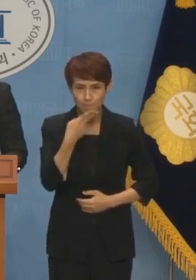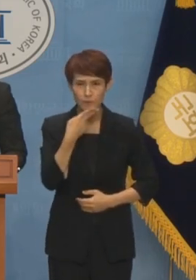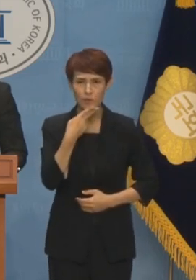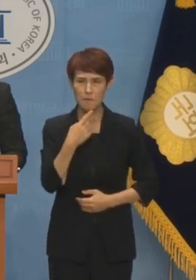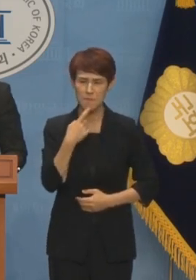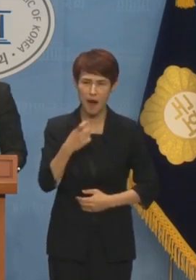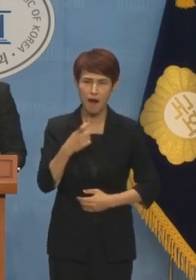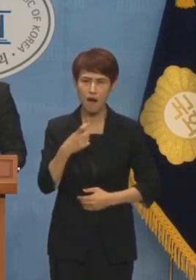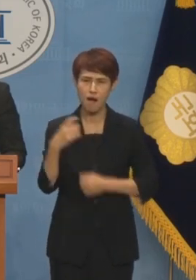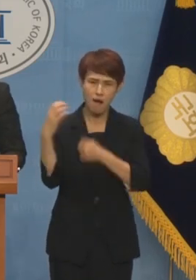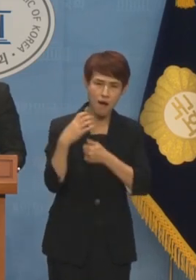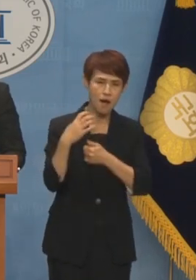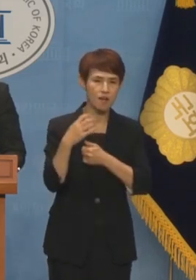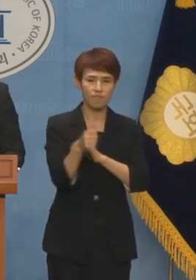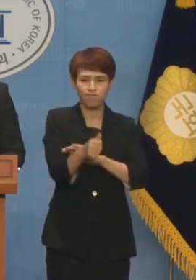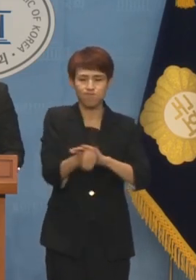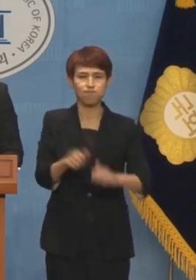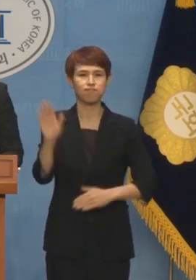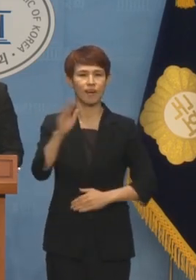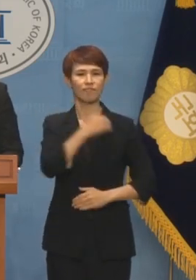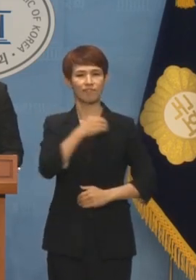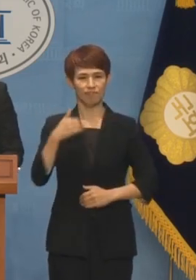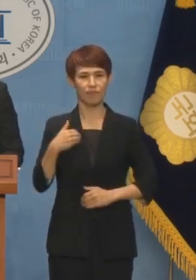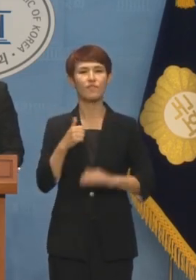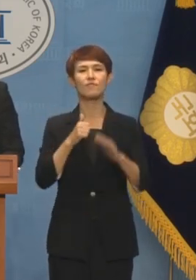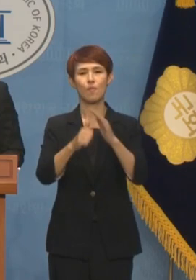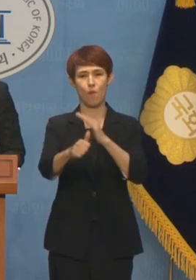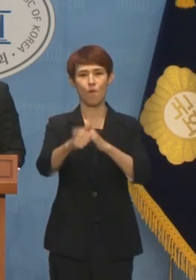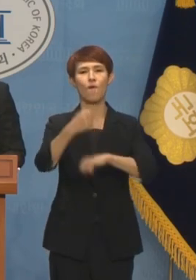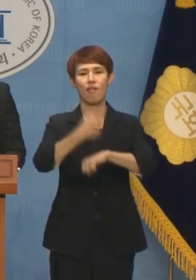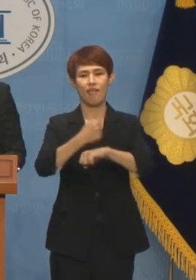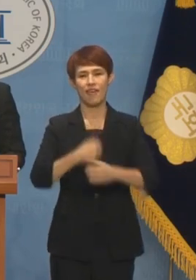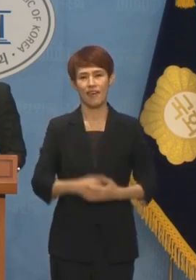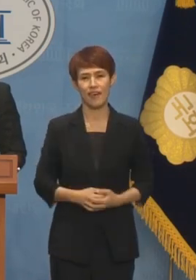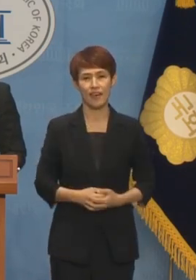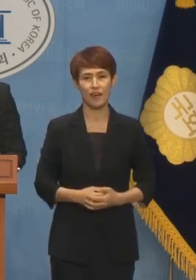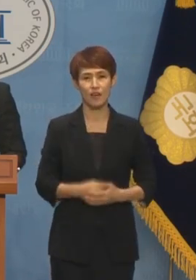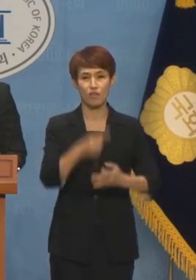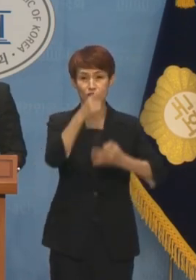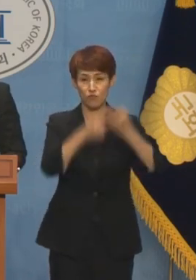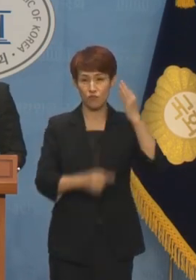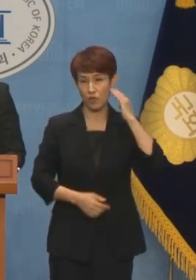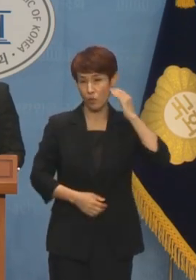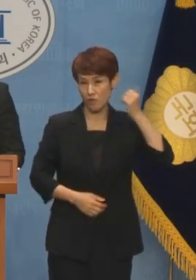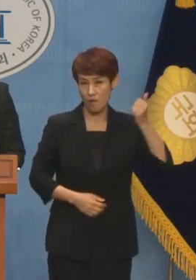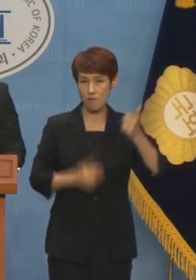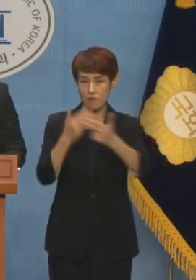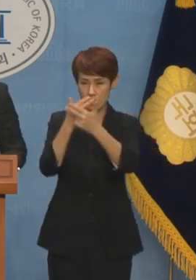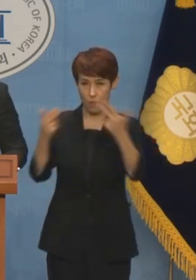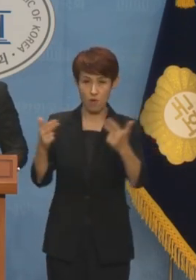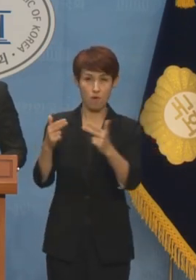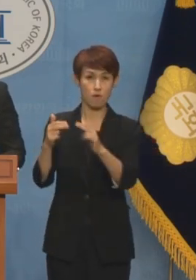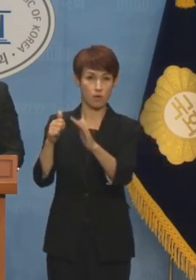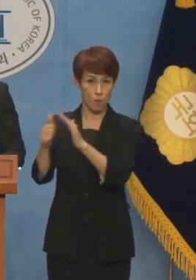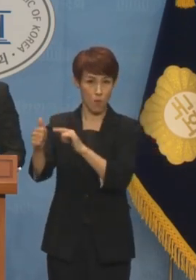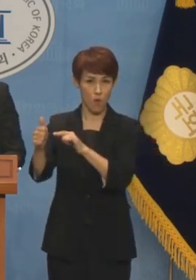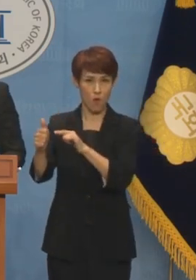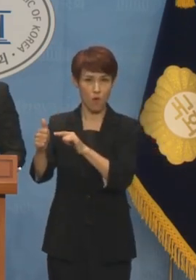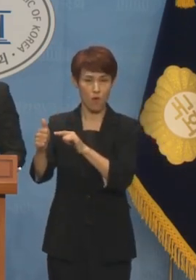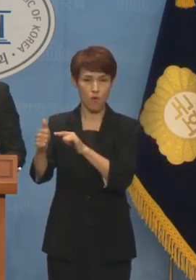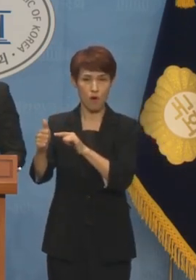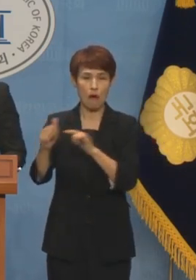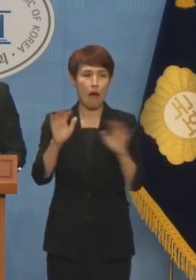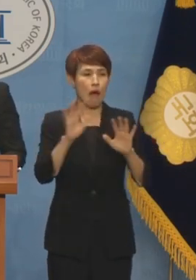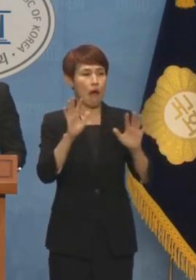위협과 탄압에도 주눅들지 않는 당당한 당대표. 그래서 윤석열 대통령과 이재명 당대표를 뒷걸음질